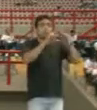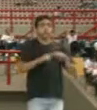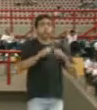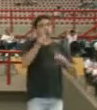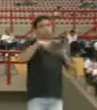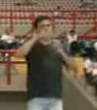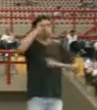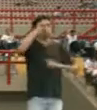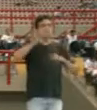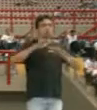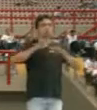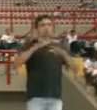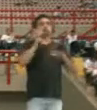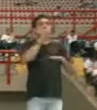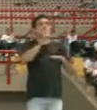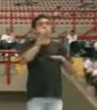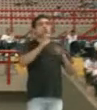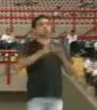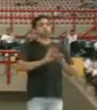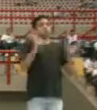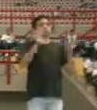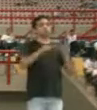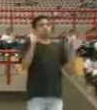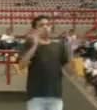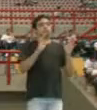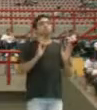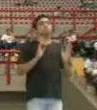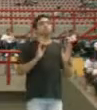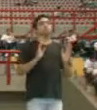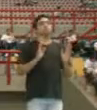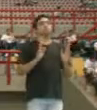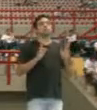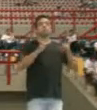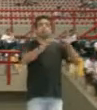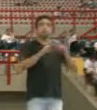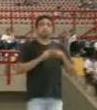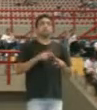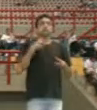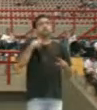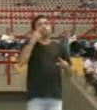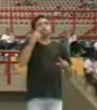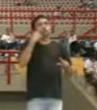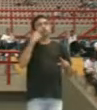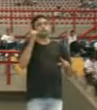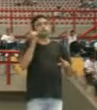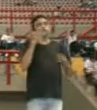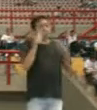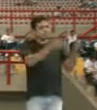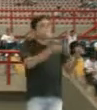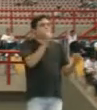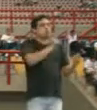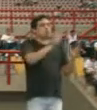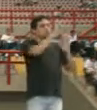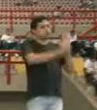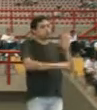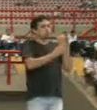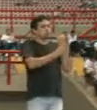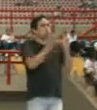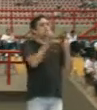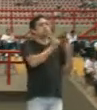Surgiram então os movimentos emancipacionistas, feministas, que tentavam garantir à mulher